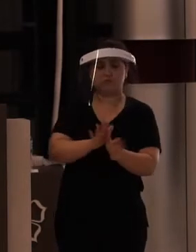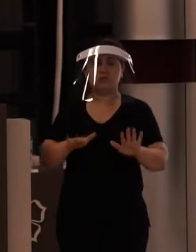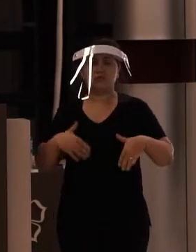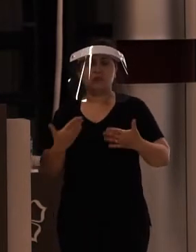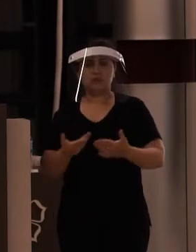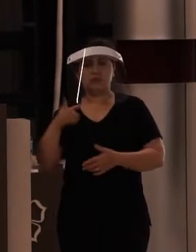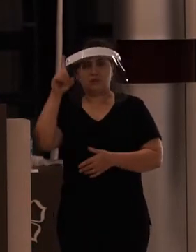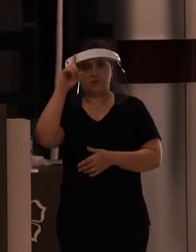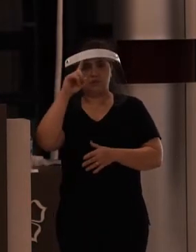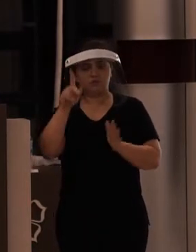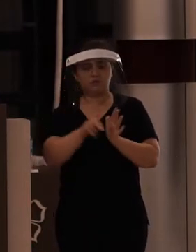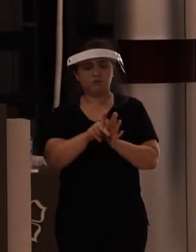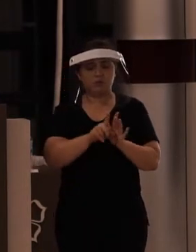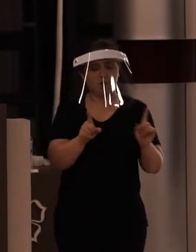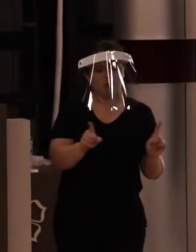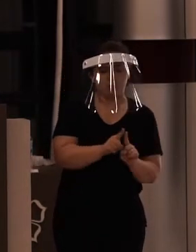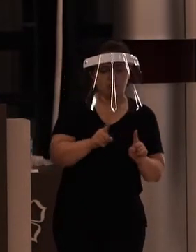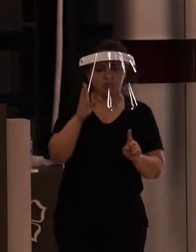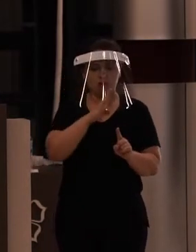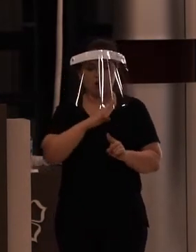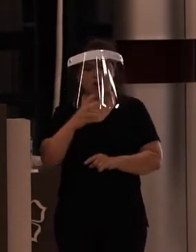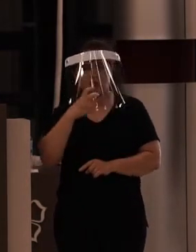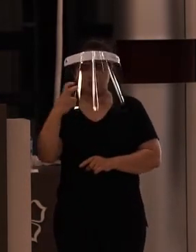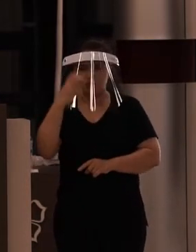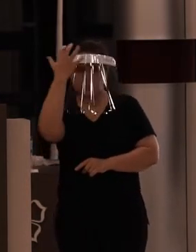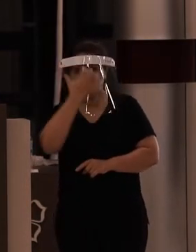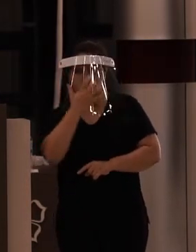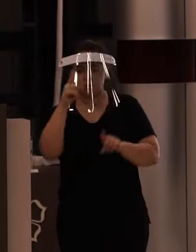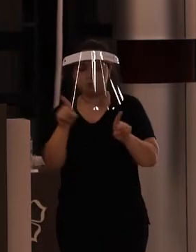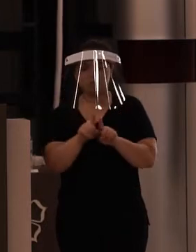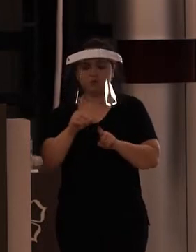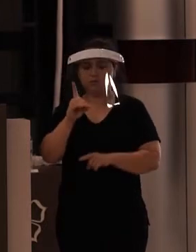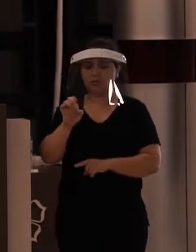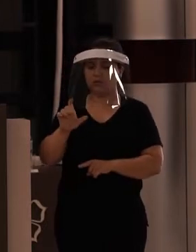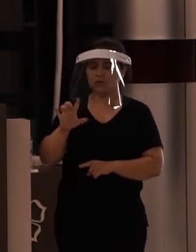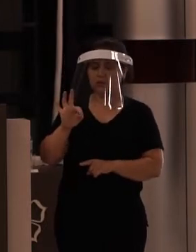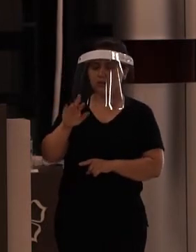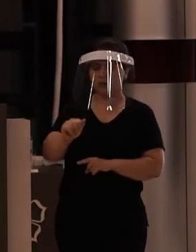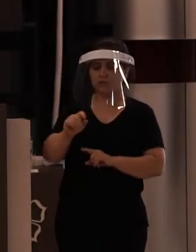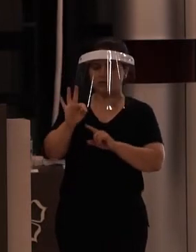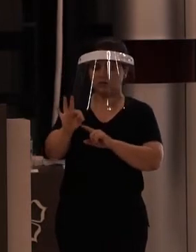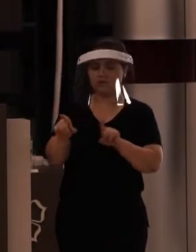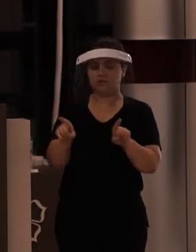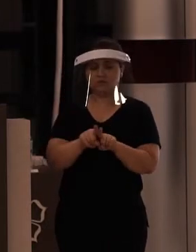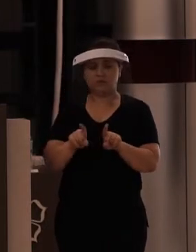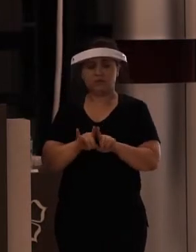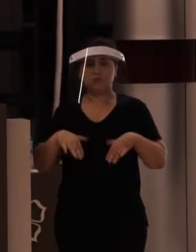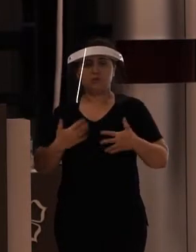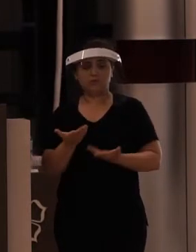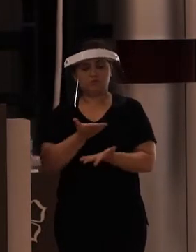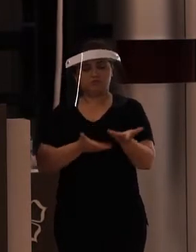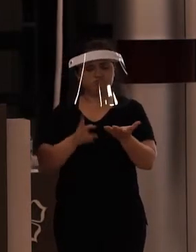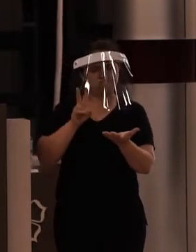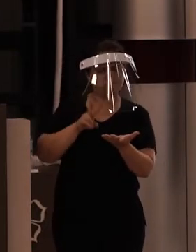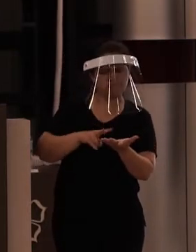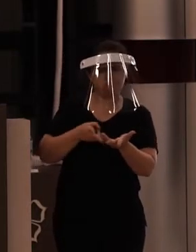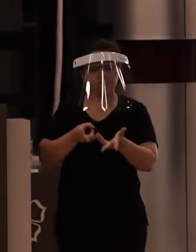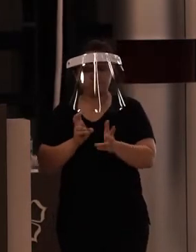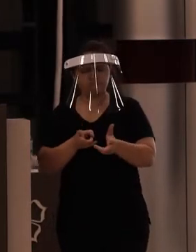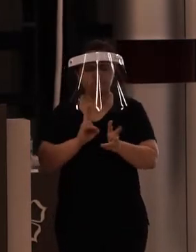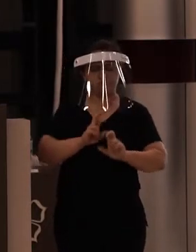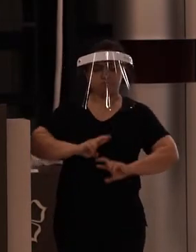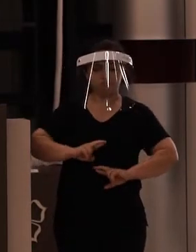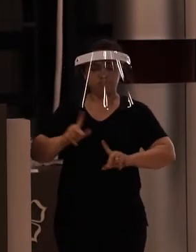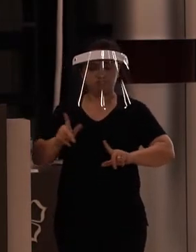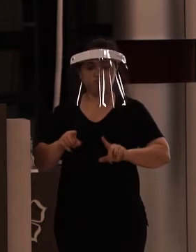Então, rotina intermediária, série emergencial vai ter a ver com aquele ΔT, né? Então você vê aqui que é uma diferença